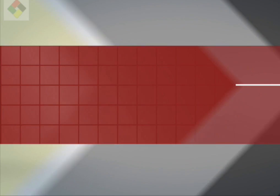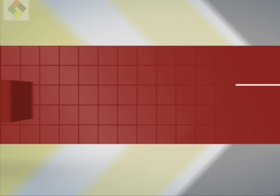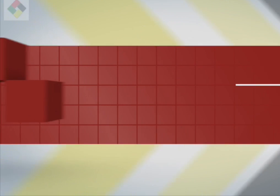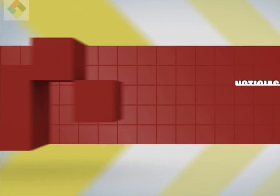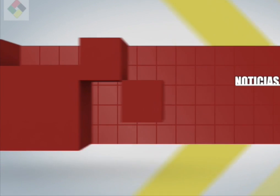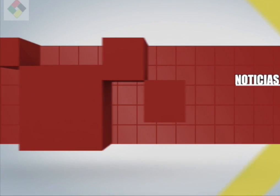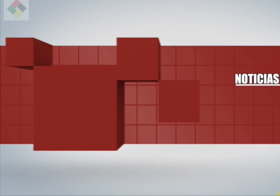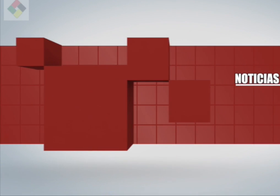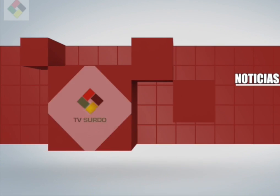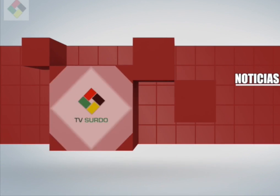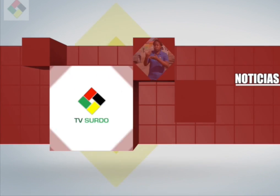Música